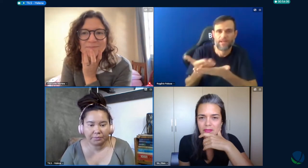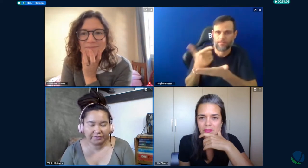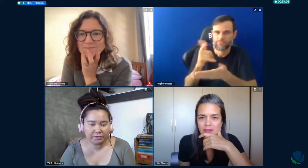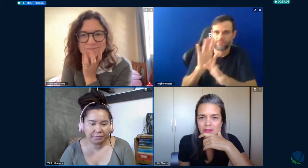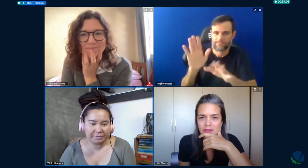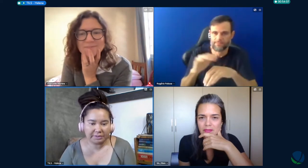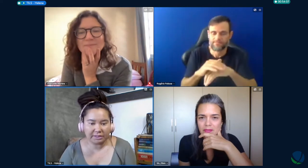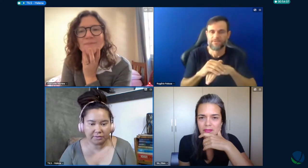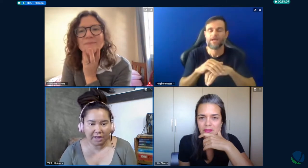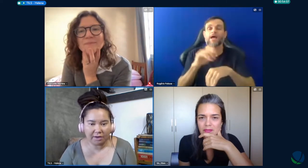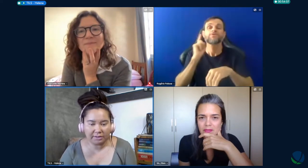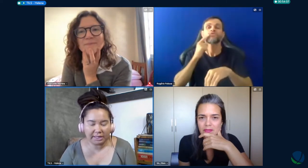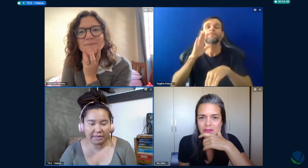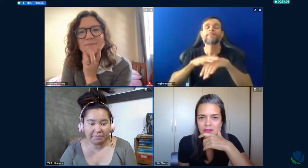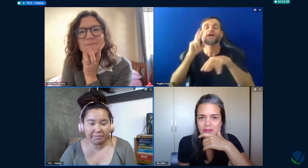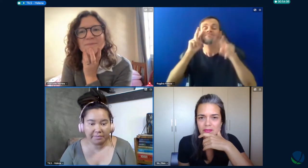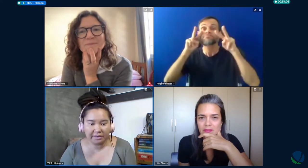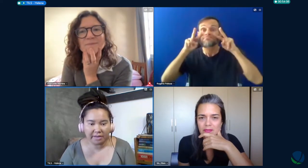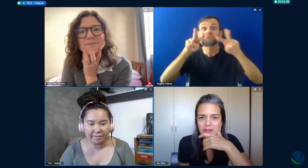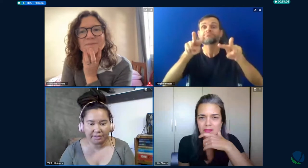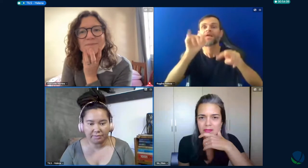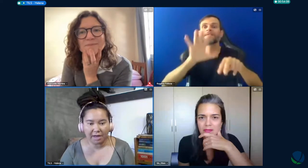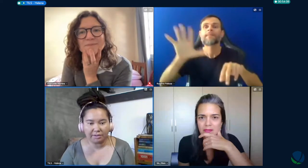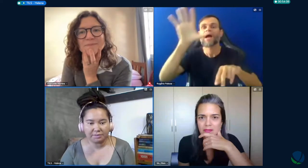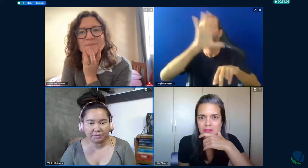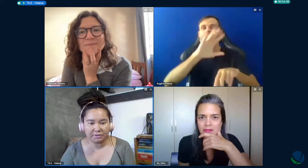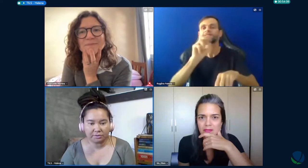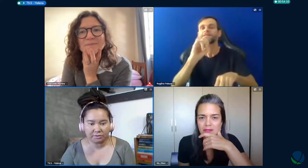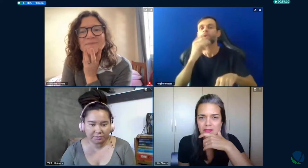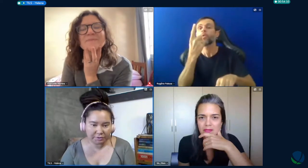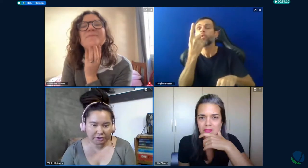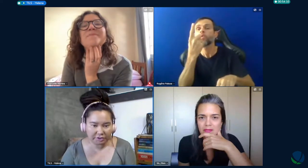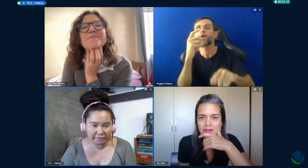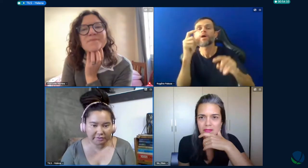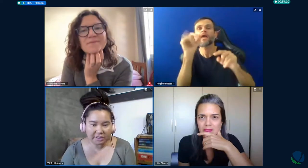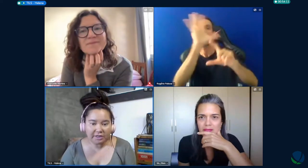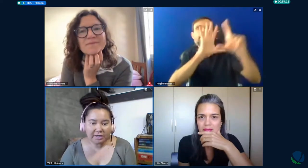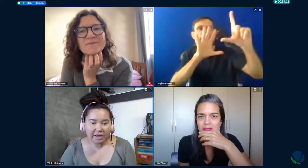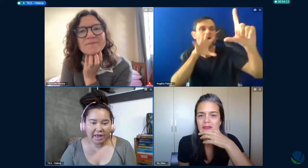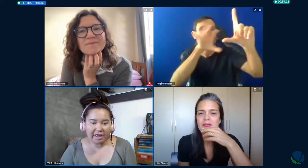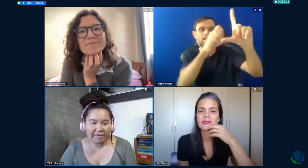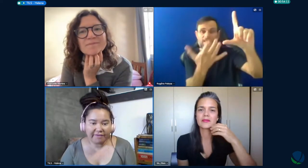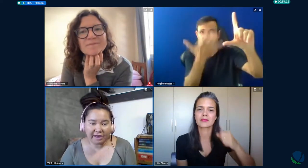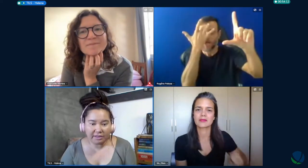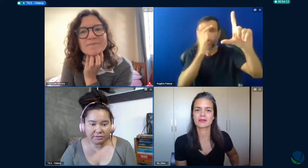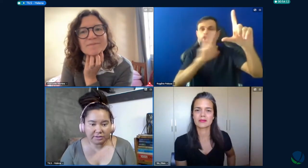pessoa, o professor, por exemplo, que está dando aula, ele está dando uma aula expositiva,